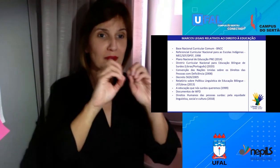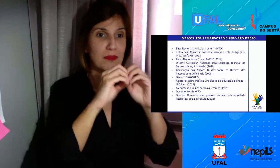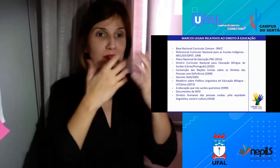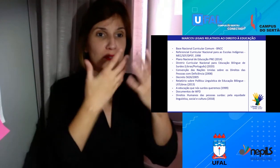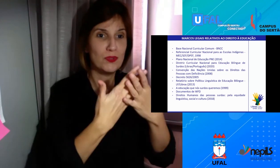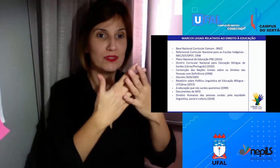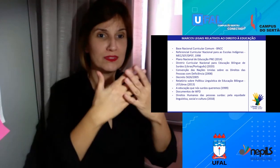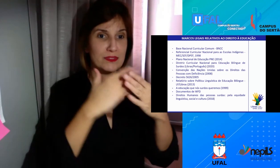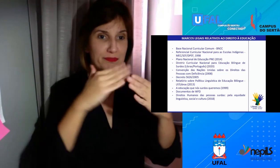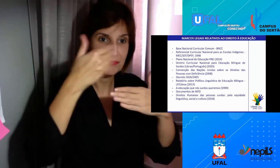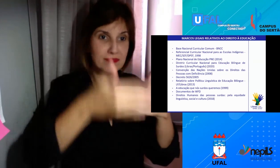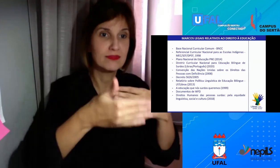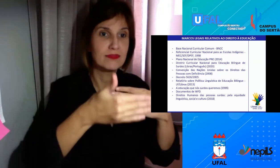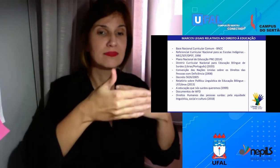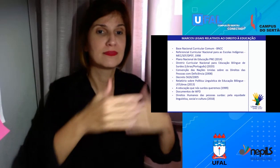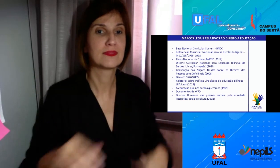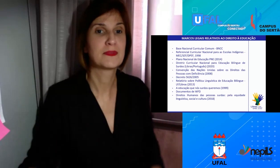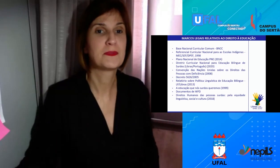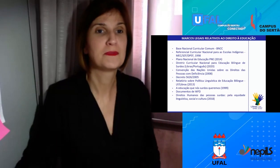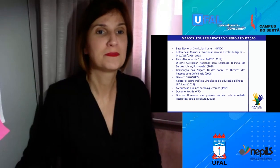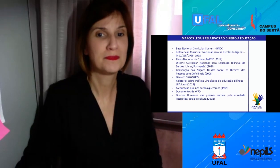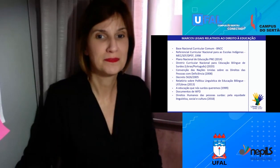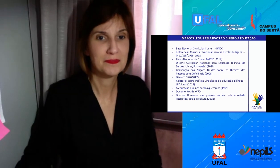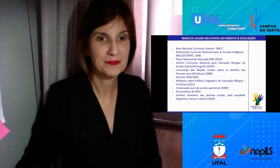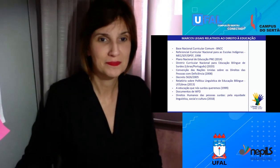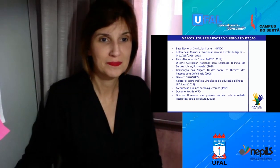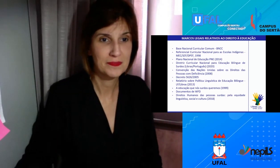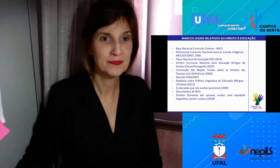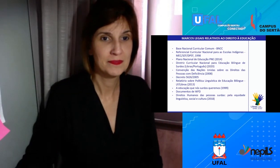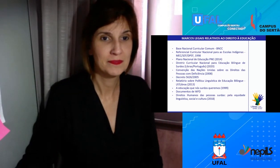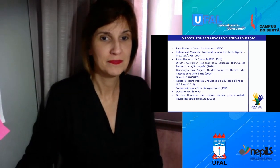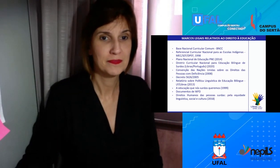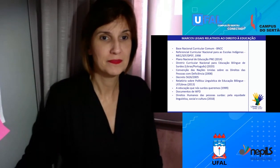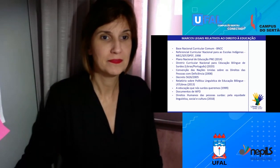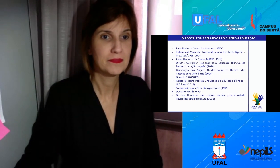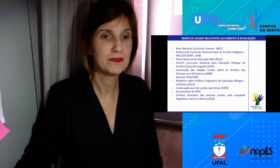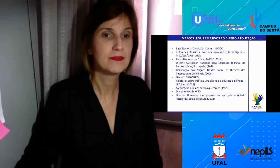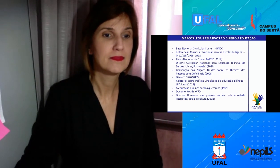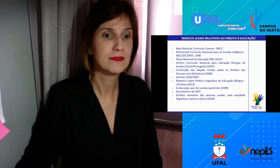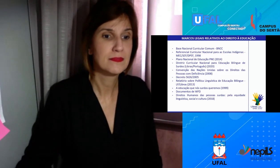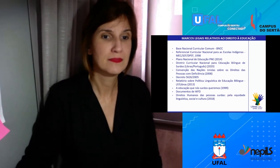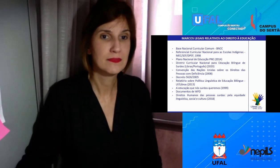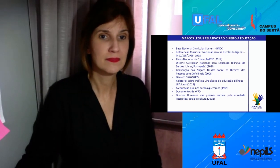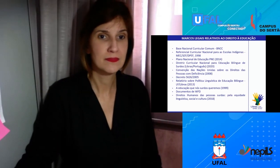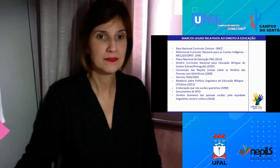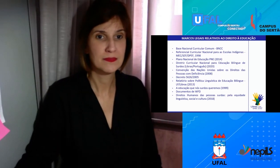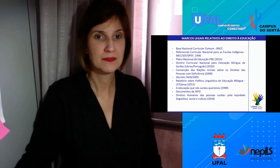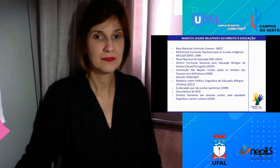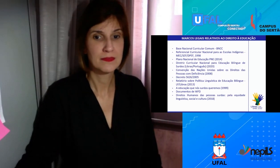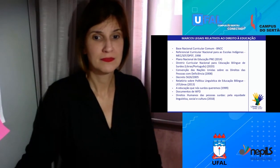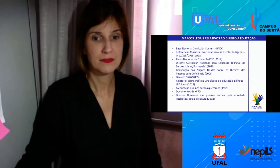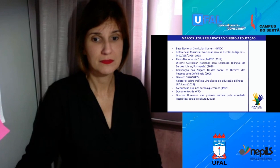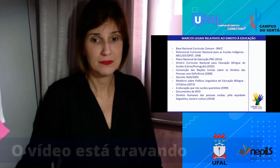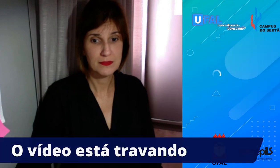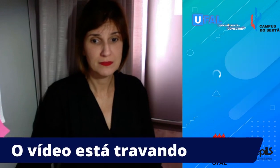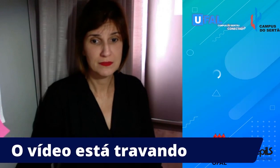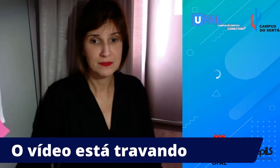Por favor, alguém poderia avançar o PowerPoint, passar para o próximo slide?